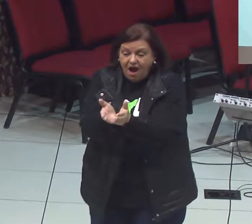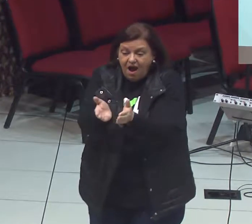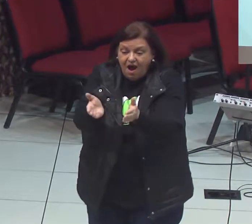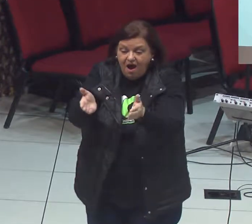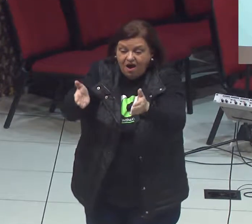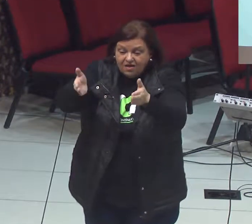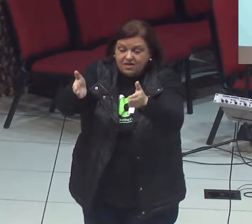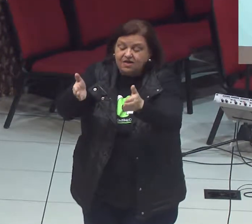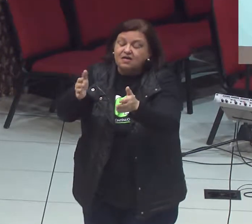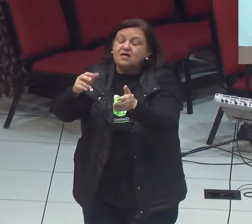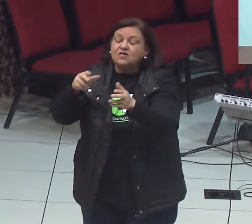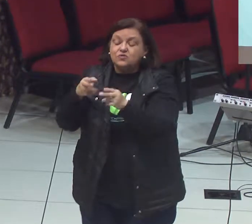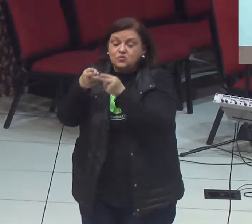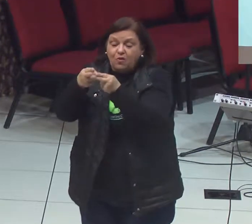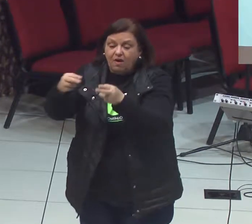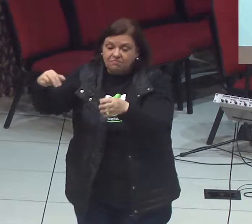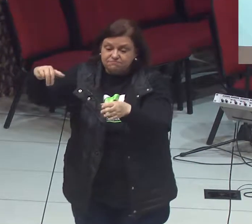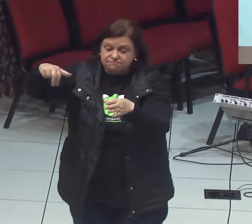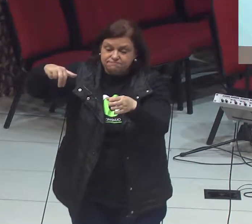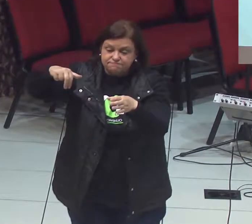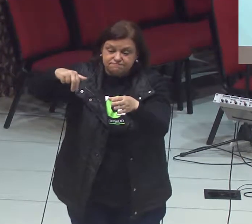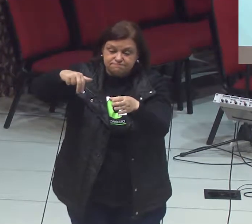perceberam.